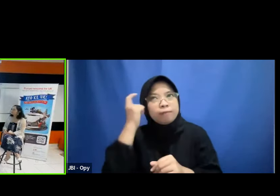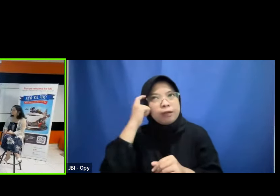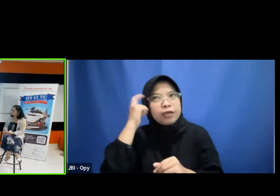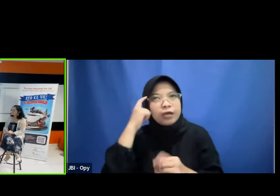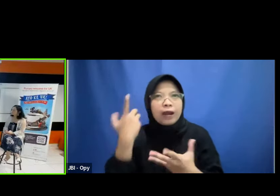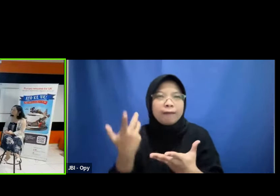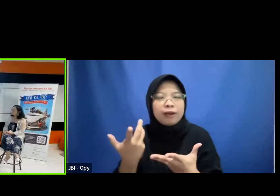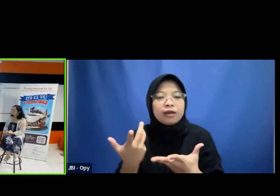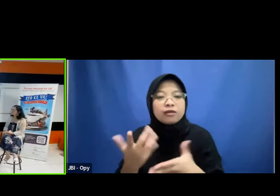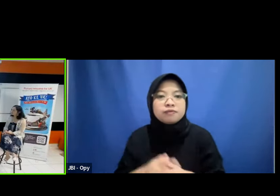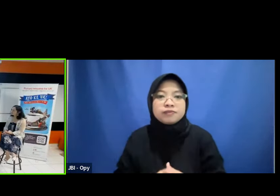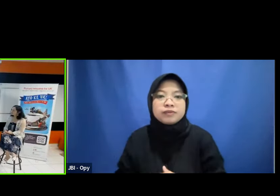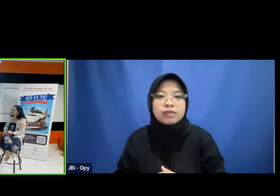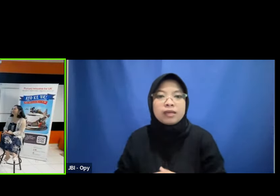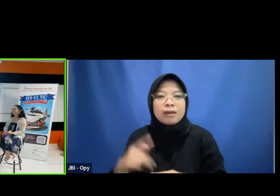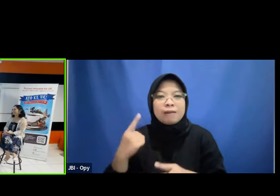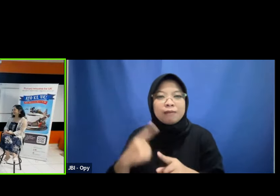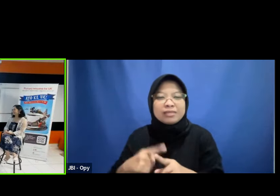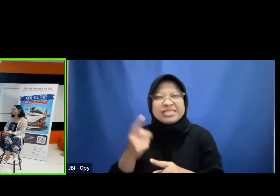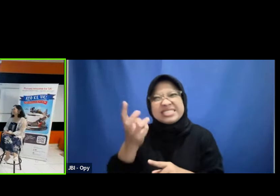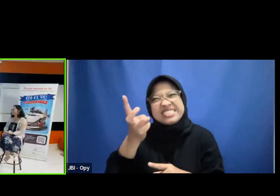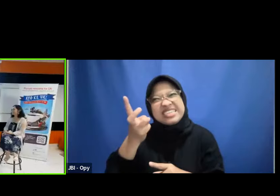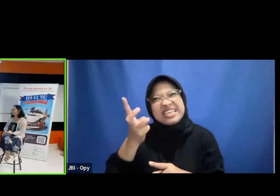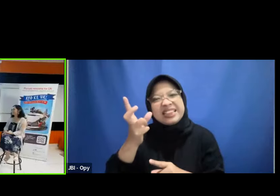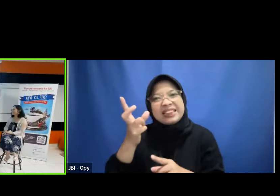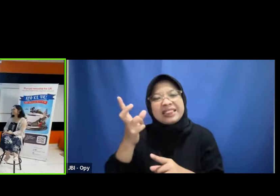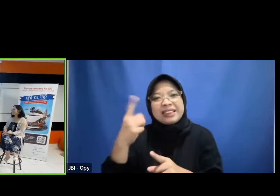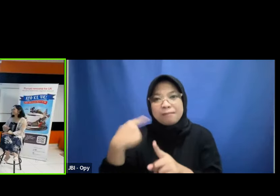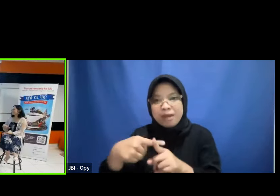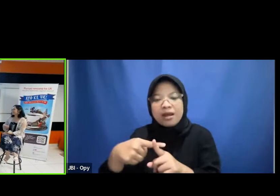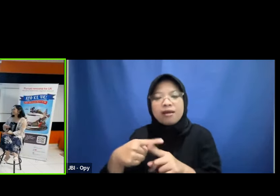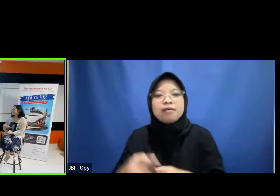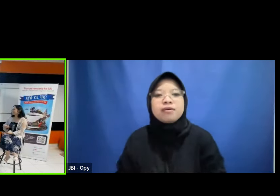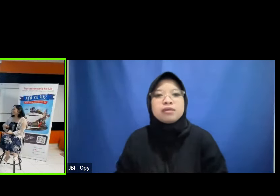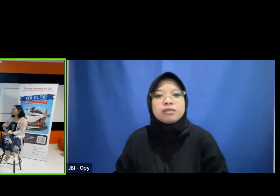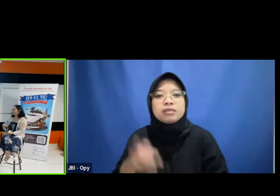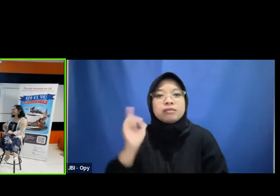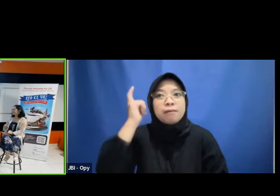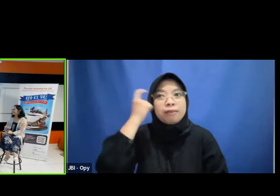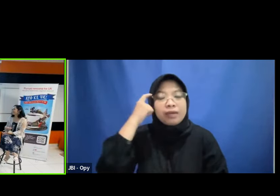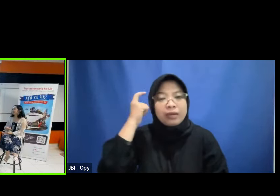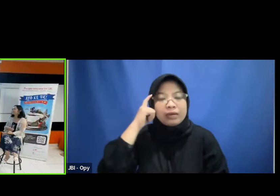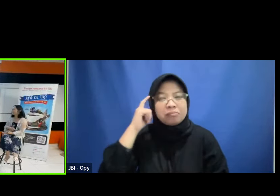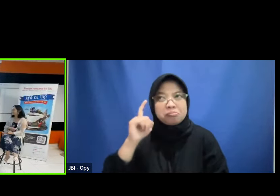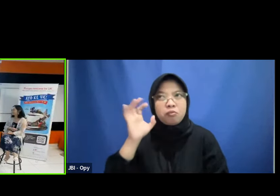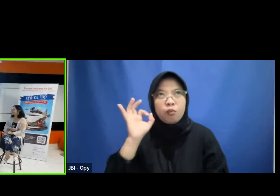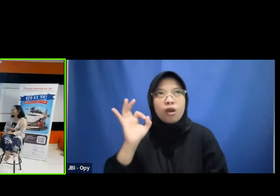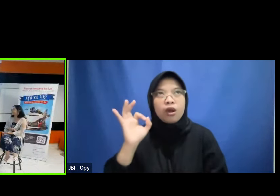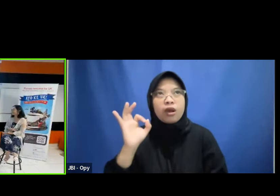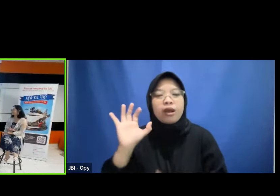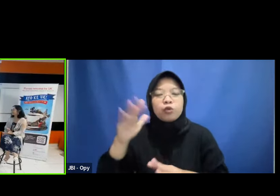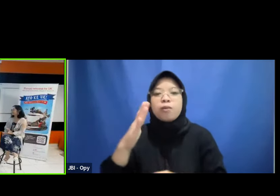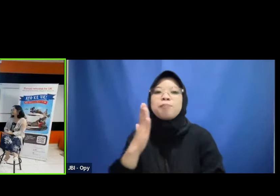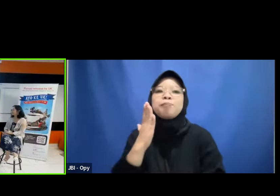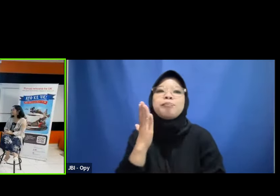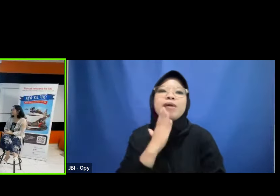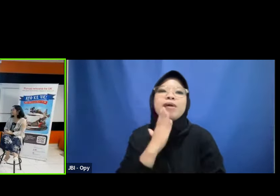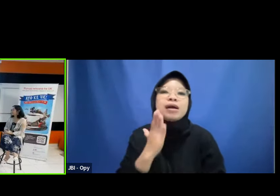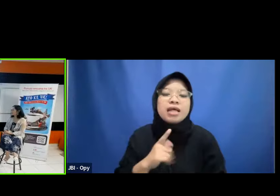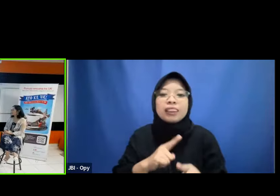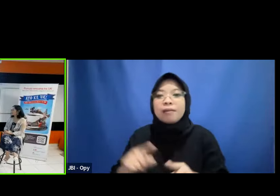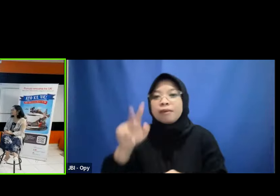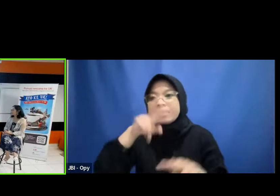apa ditambahin dikit ya karena kalau masuk akal aja ya itu biasa gitu ya yang sebetulnya yang kita cari kan